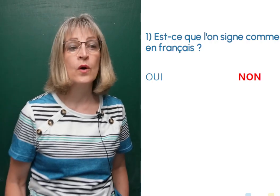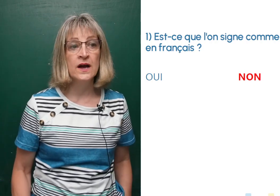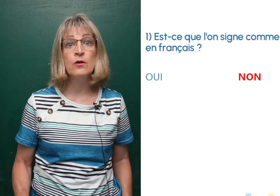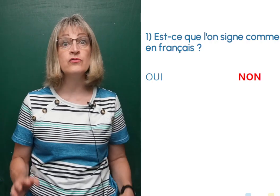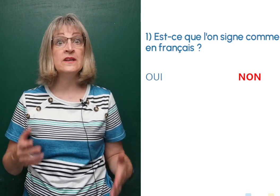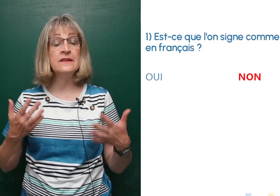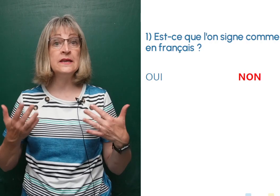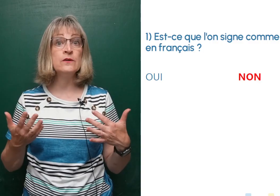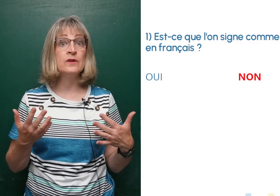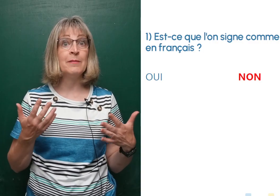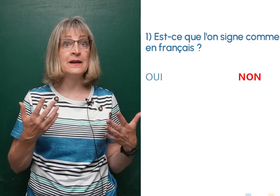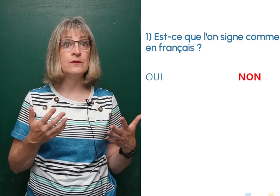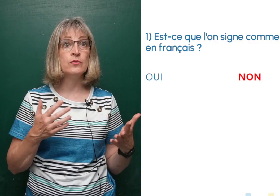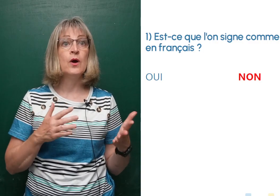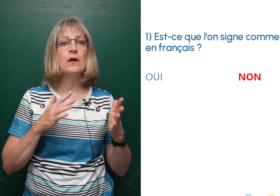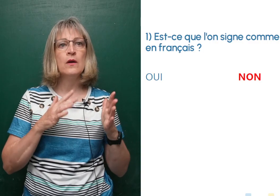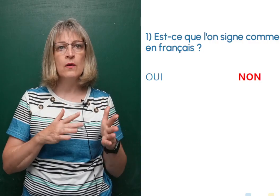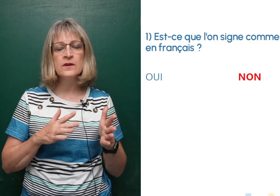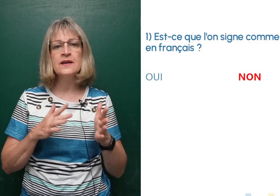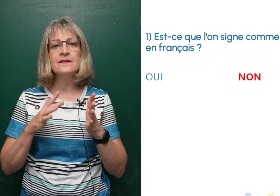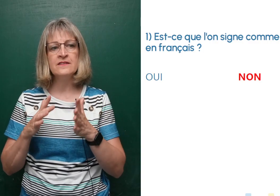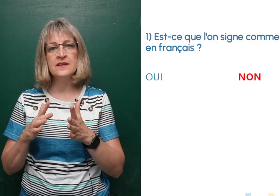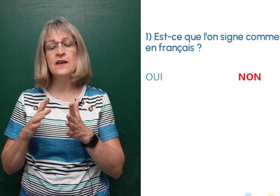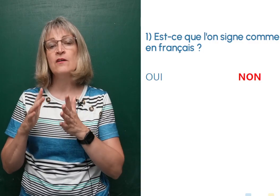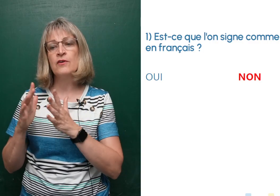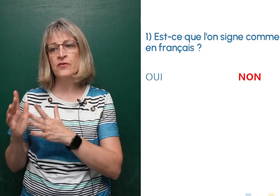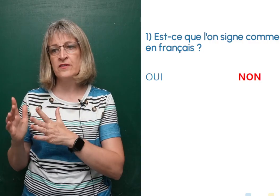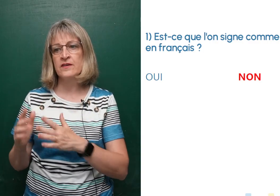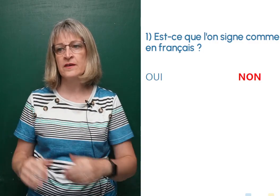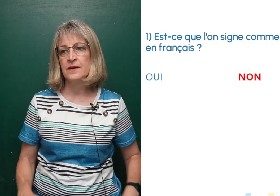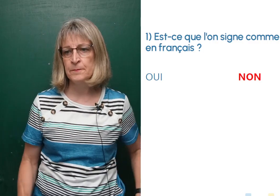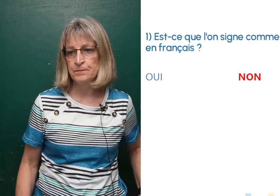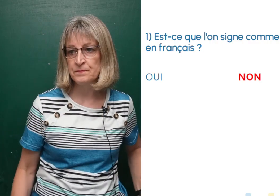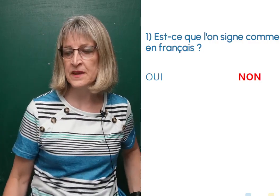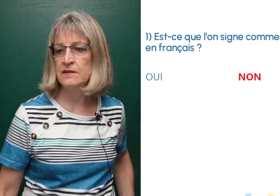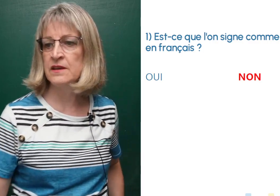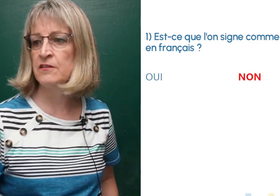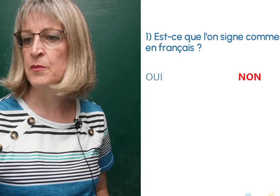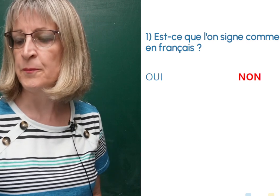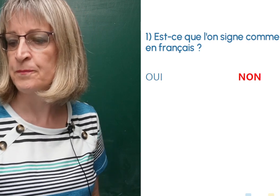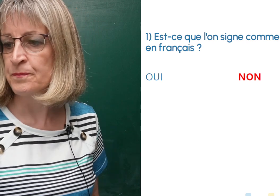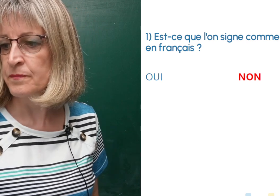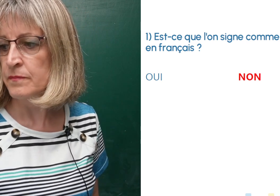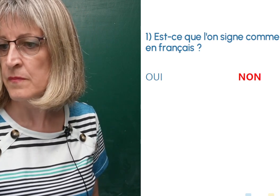comme je vous l'ai dit, on a parlé de langue des signes française. Hein, effectivement.